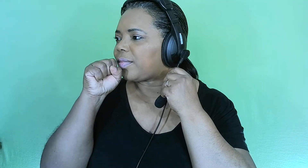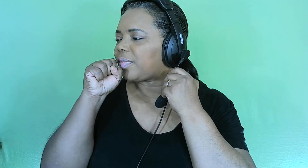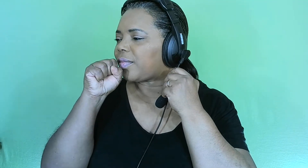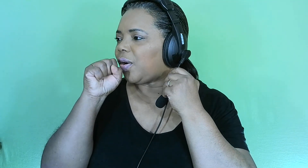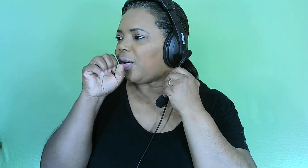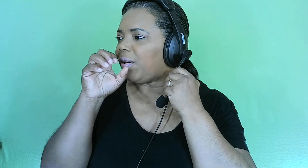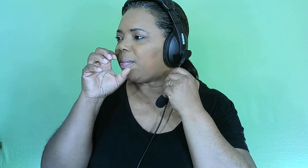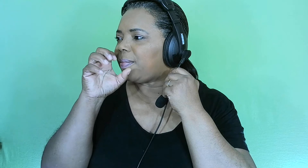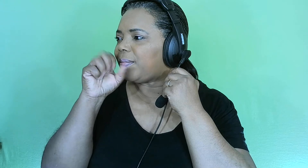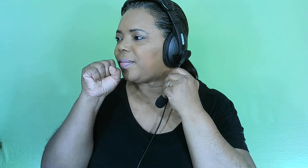ó.